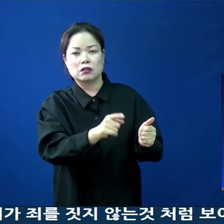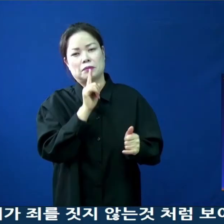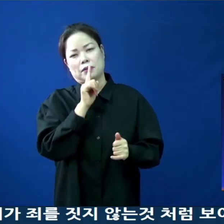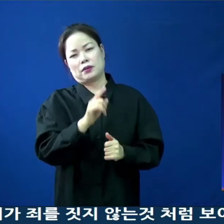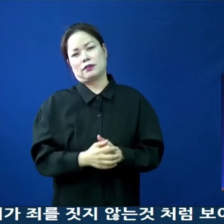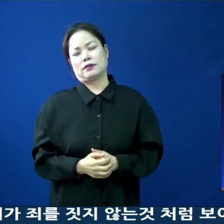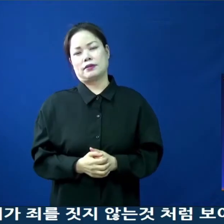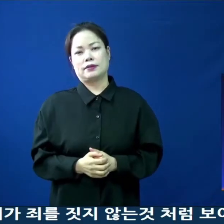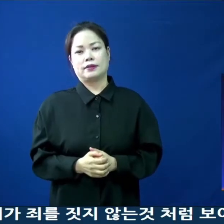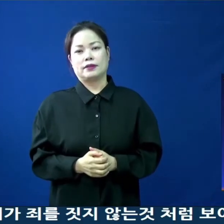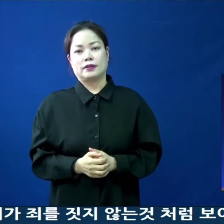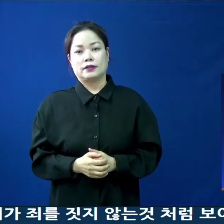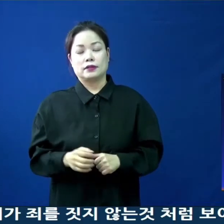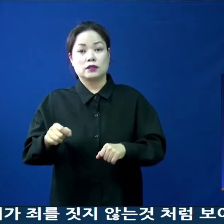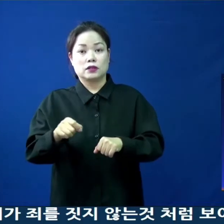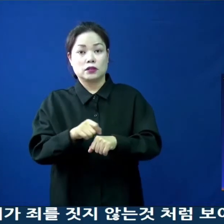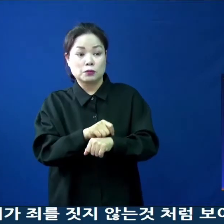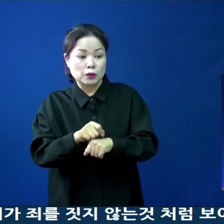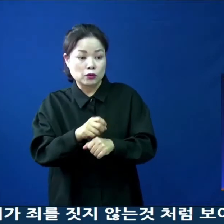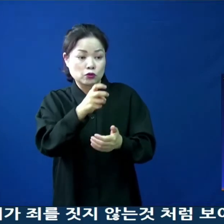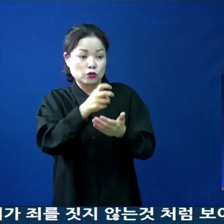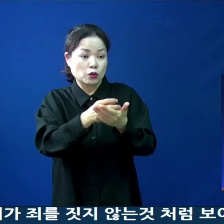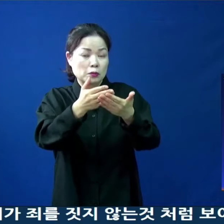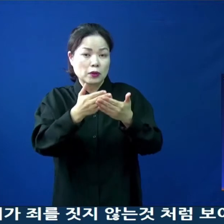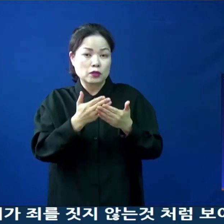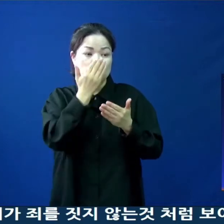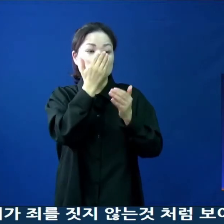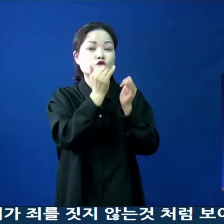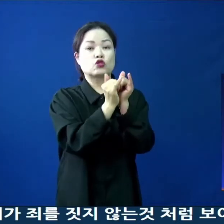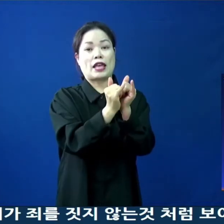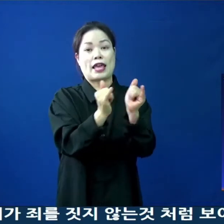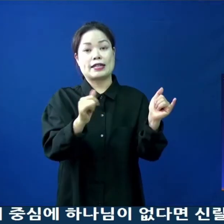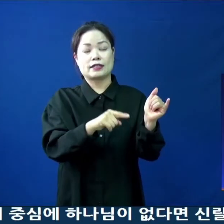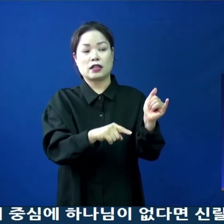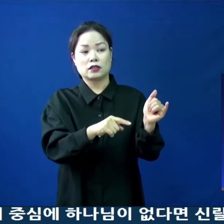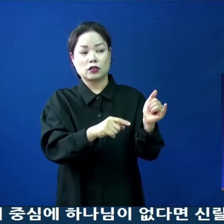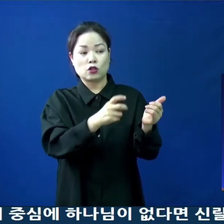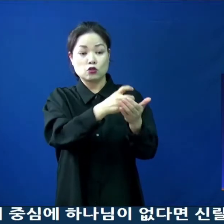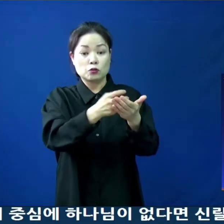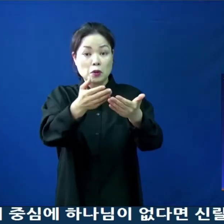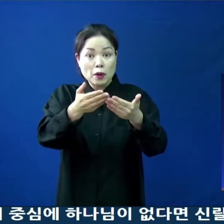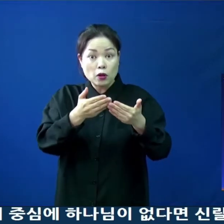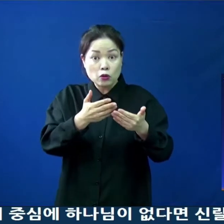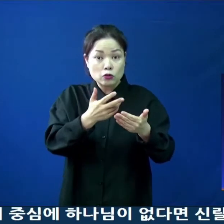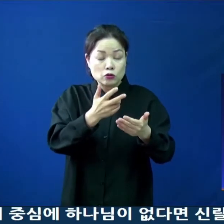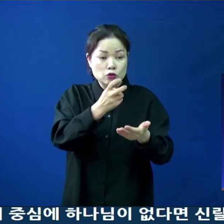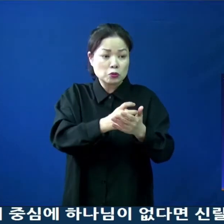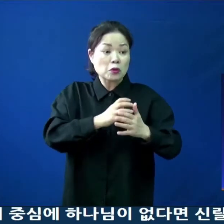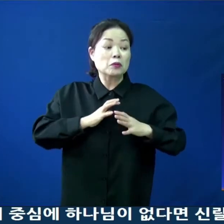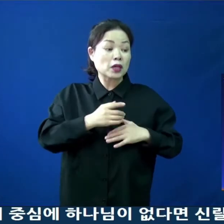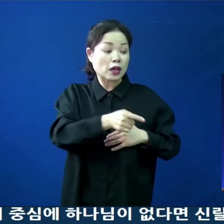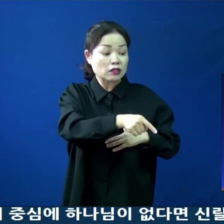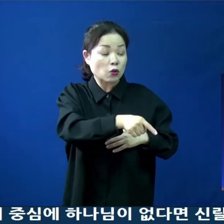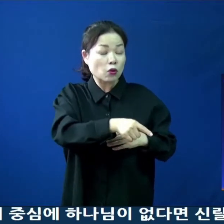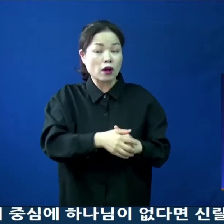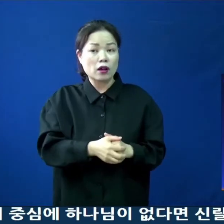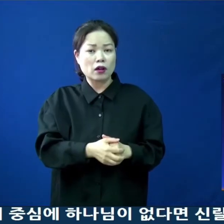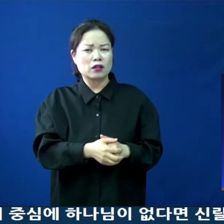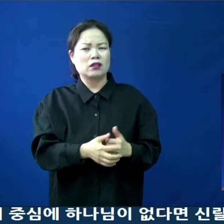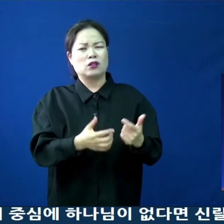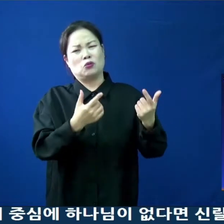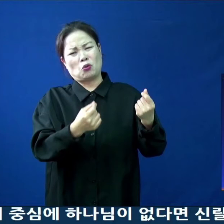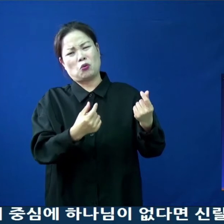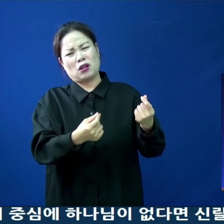것이죠. 특별히 율법을 받은 유대인들에게 뭐라고 얘기합니까? 네가 율법을 받고 율법을 자랑하는 네가